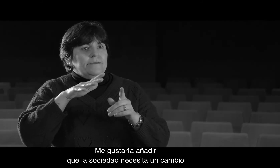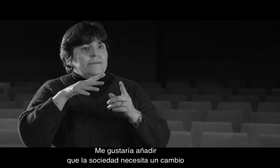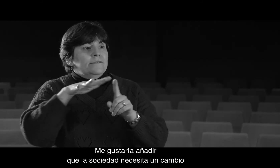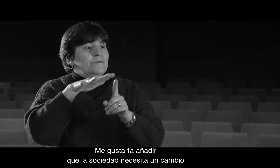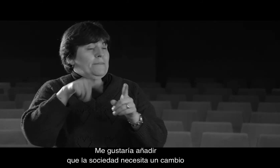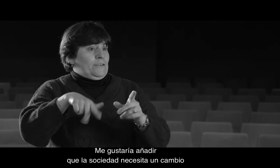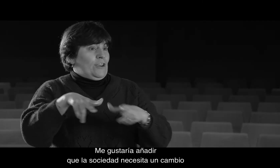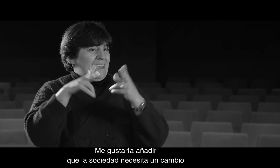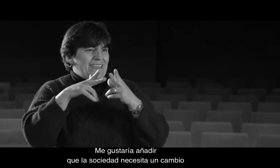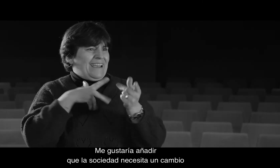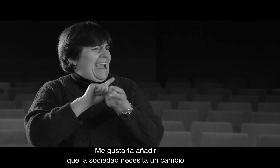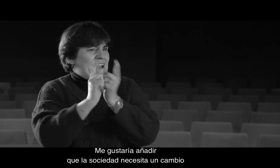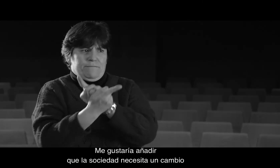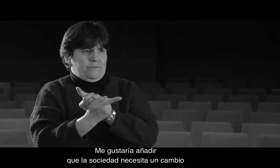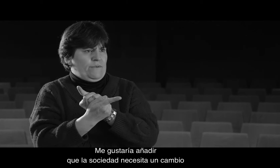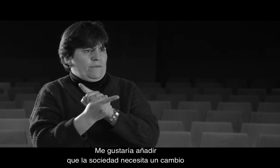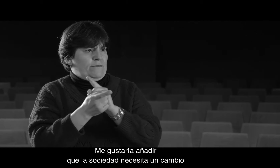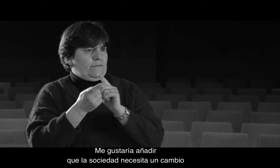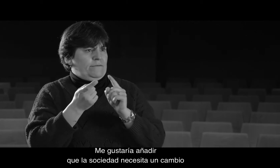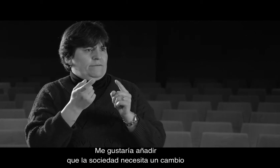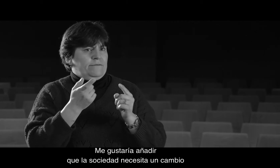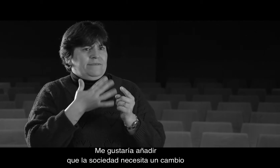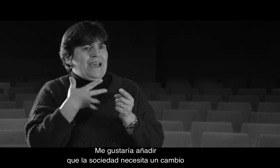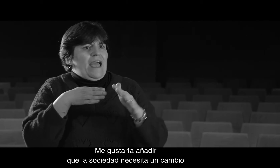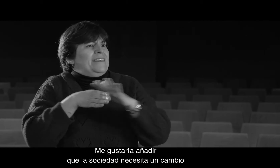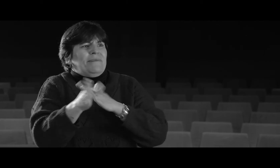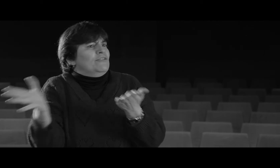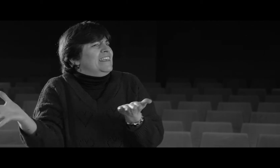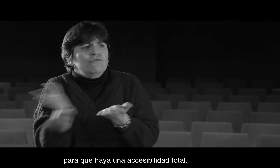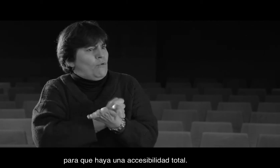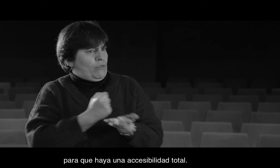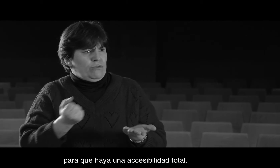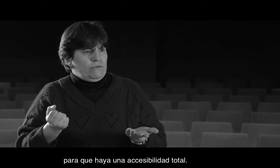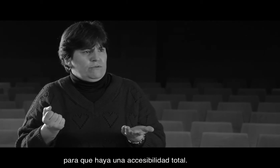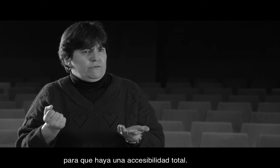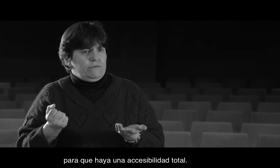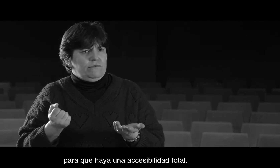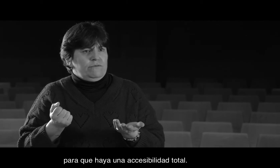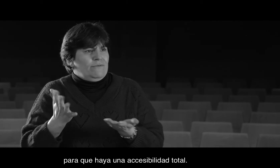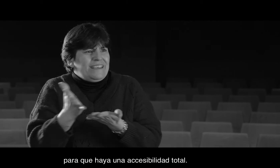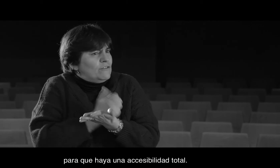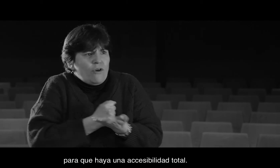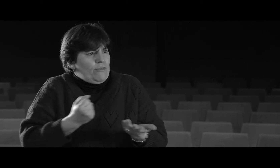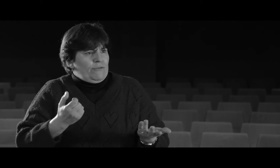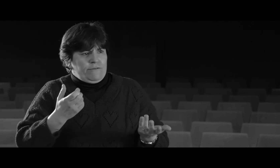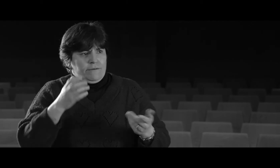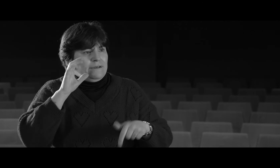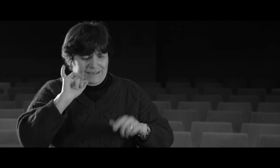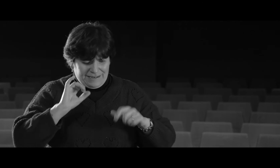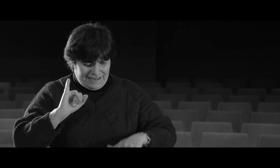Me gustaría añadir que, por ejemplo, la sociedad necesita un cambio para que haya una accesibilidad total.